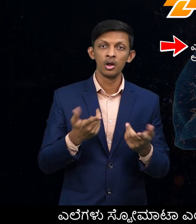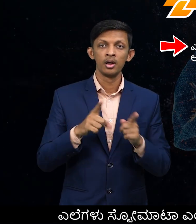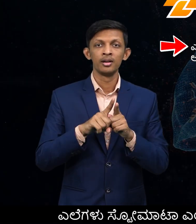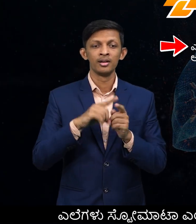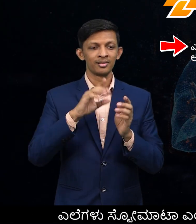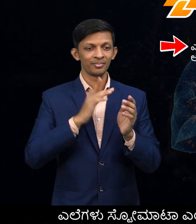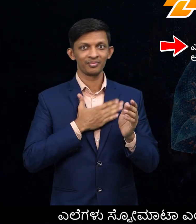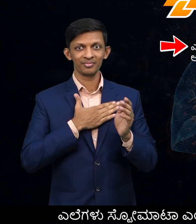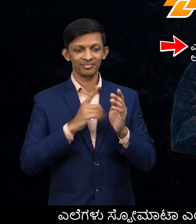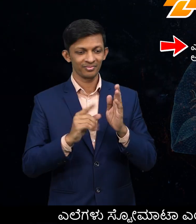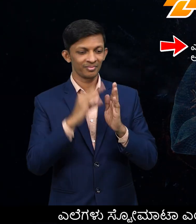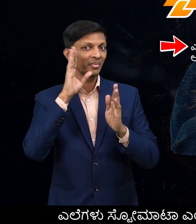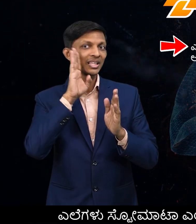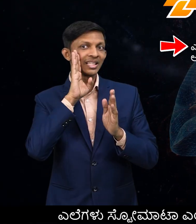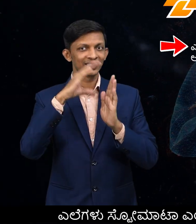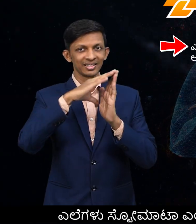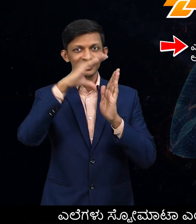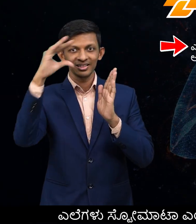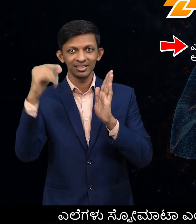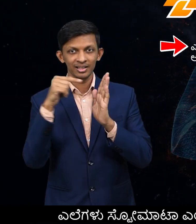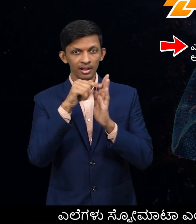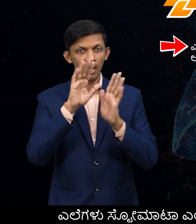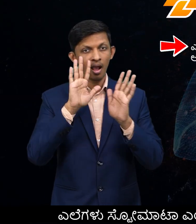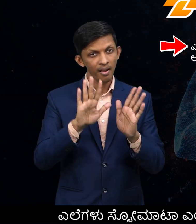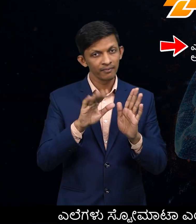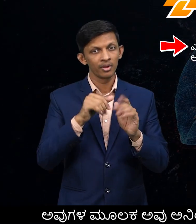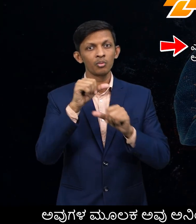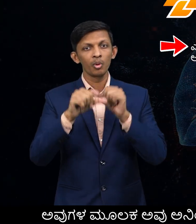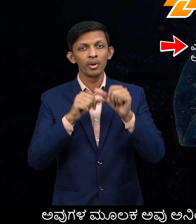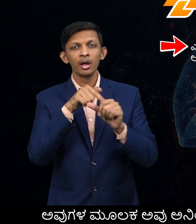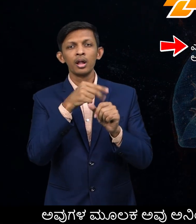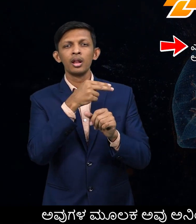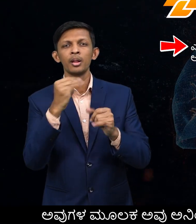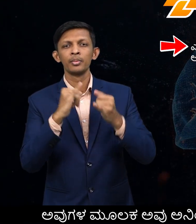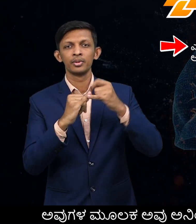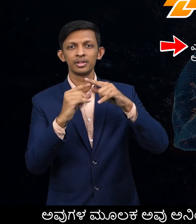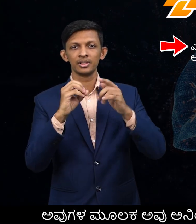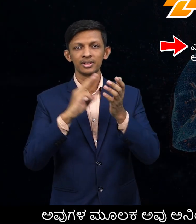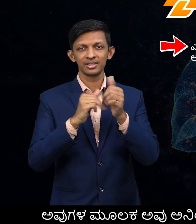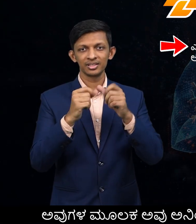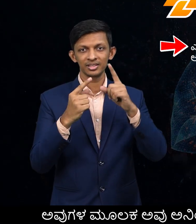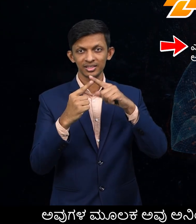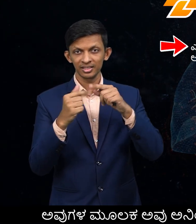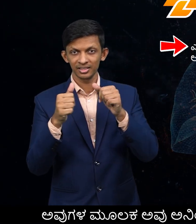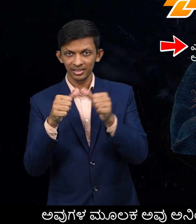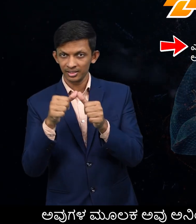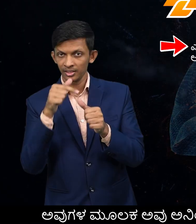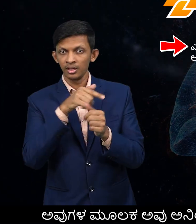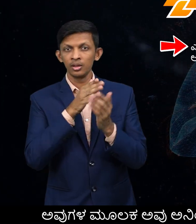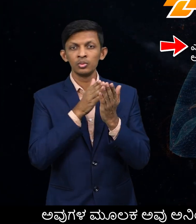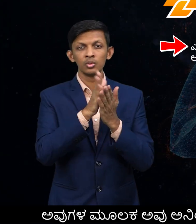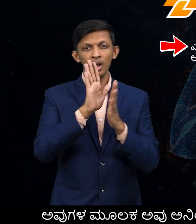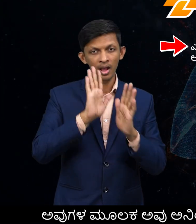ಎಲೆಗಳು ಸ್ಟೊಮಾಟಾ ಎಂಬ ಸಣ್ಣ ರಂಧ್ರಗಳನ್ನು ಹೊಂದಿದ್ದು ಅವುಗಳ ಮೂಲಕ ಅವು ಅನಿಲಗಳನ್ನು ವಿನಿಮಯ ಮಾಡಿಕೊಳ್ಳುತ್ತವೆ.